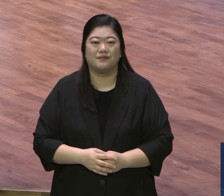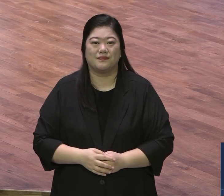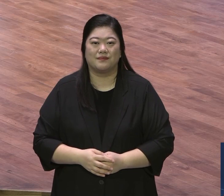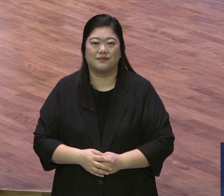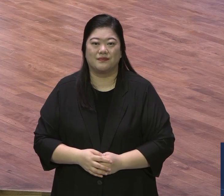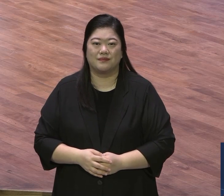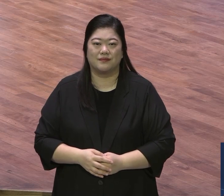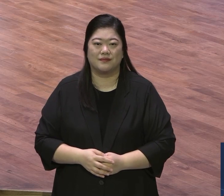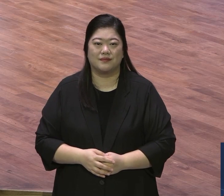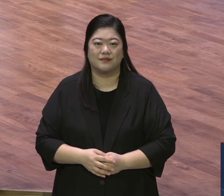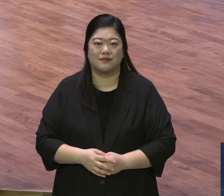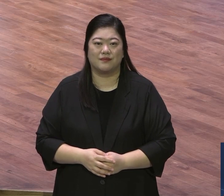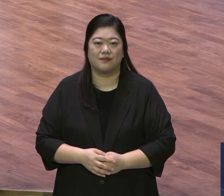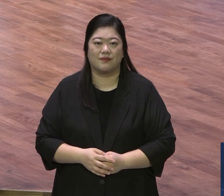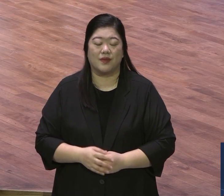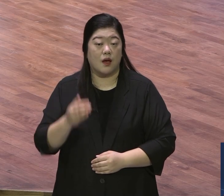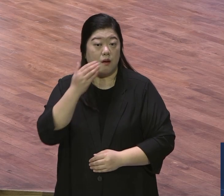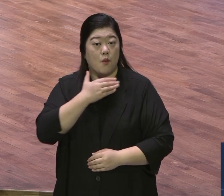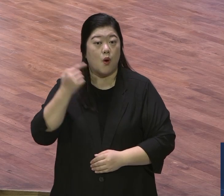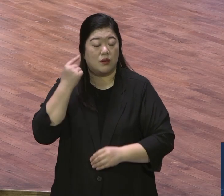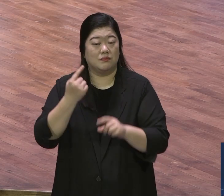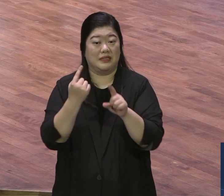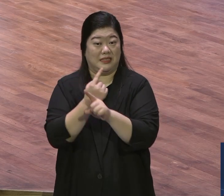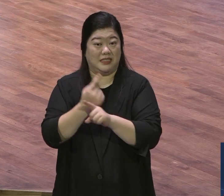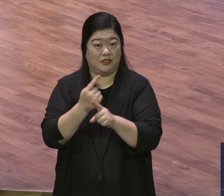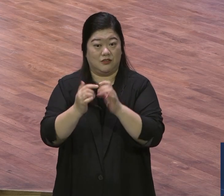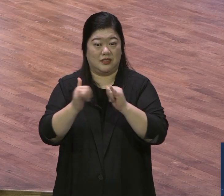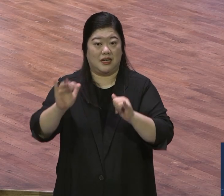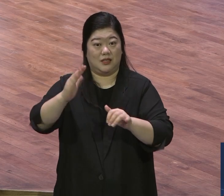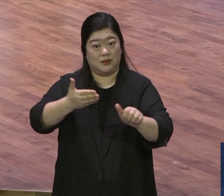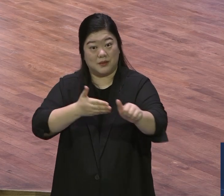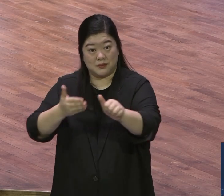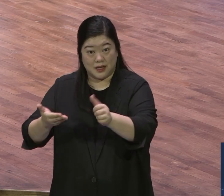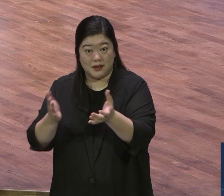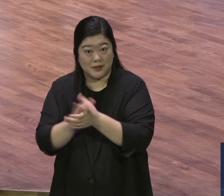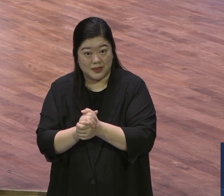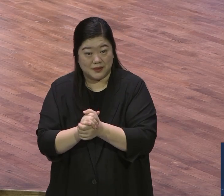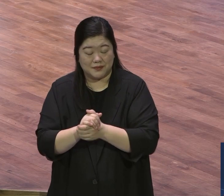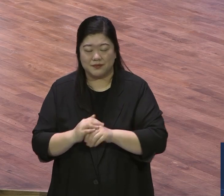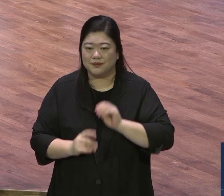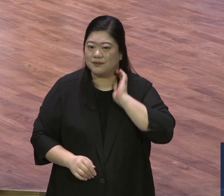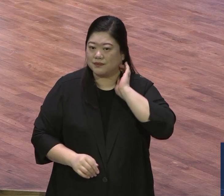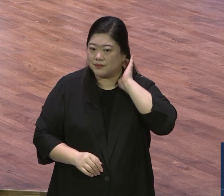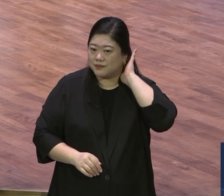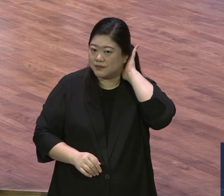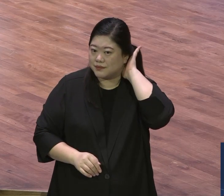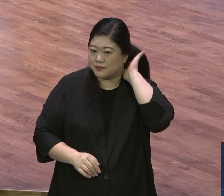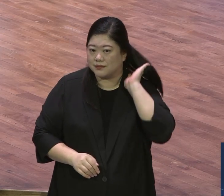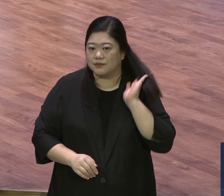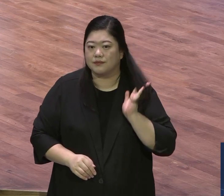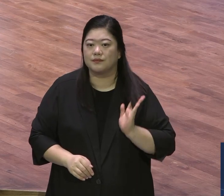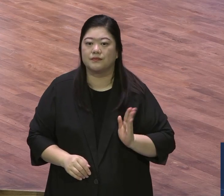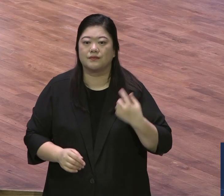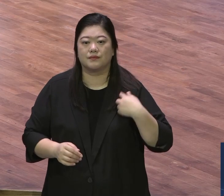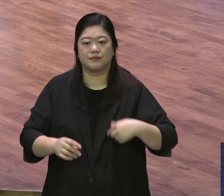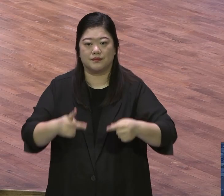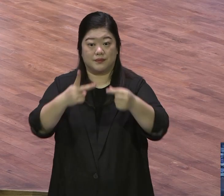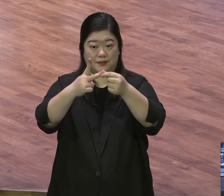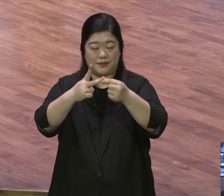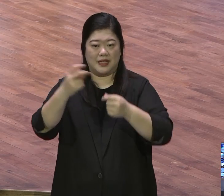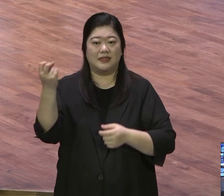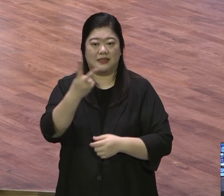이런 복음치유자 되는 영계 전성도 되기를 제문으로 축복합니다. 두 번째로 재창조인생입니다. 16절 17절